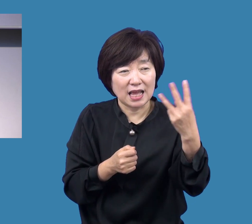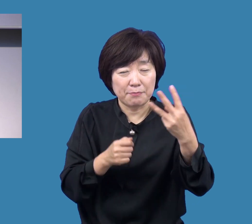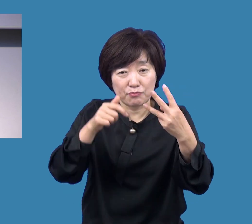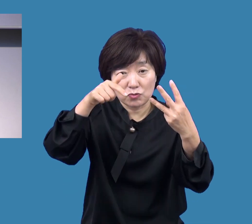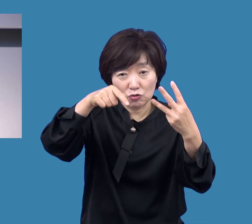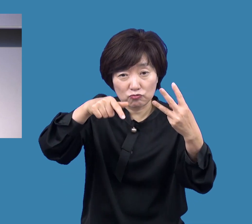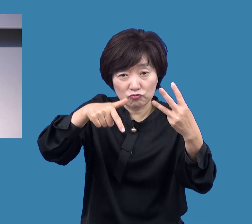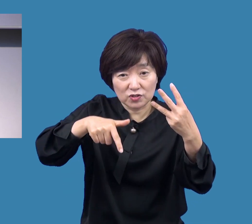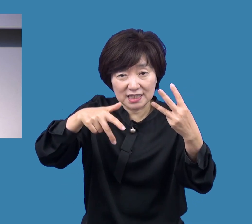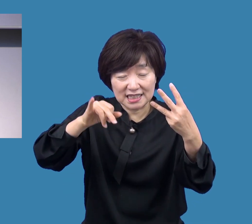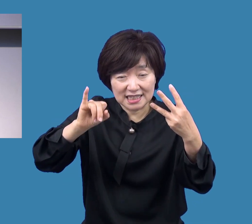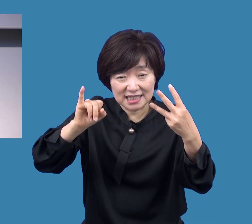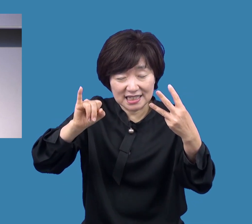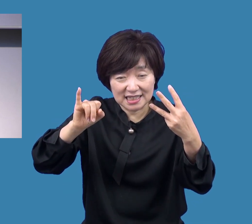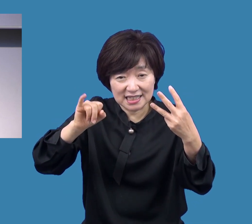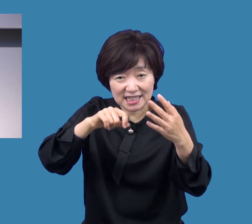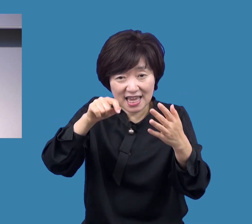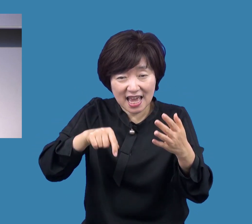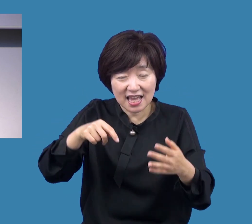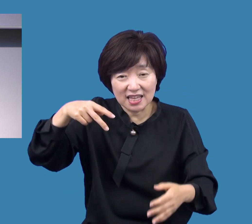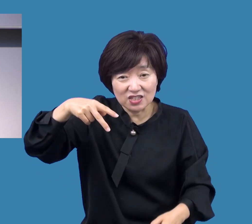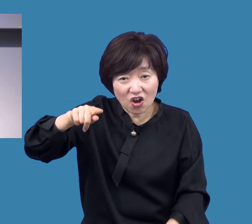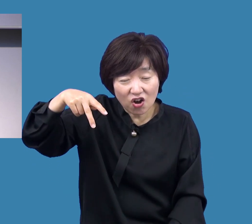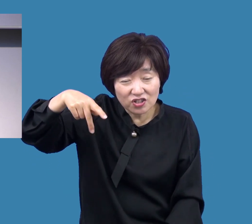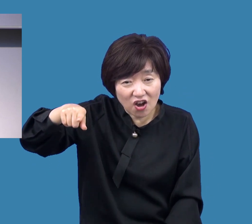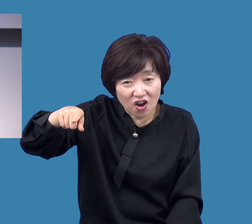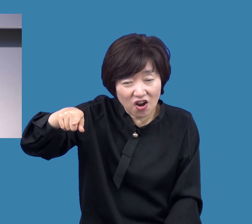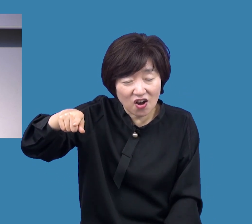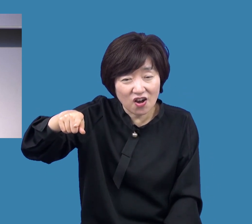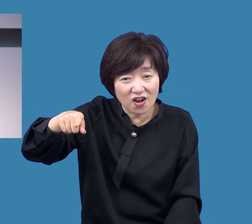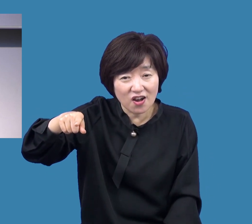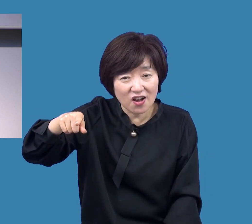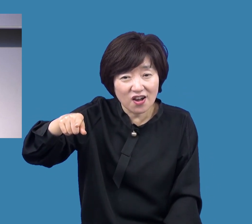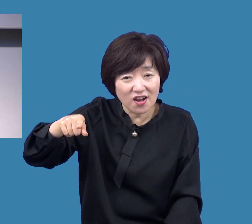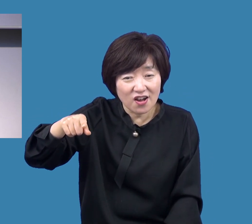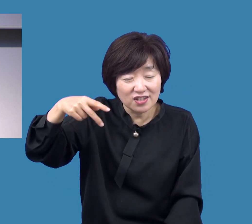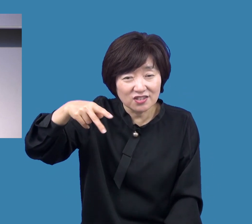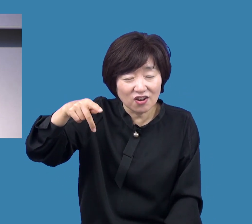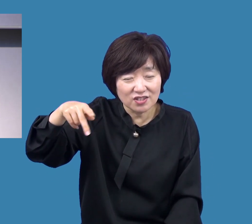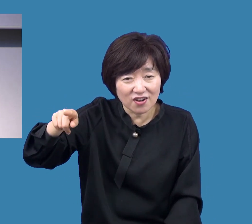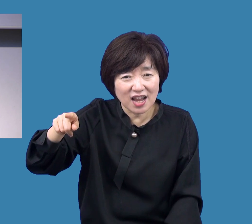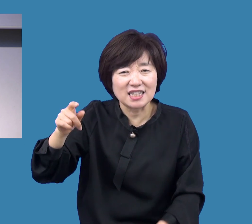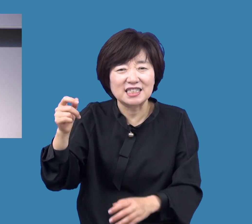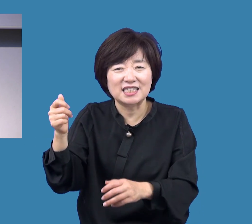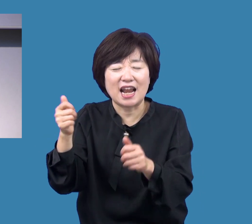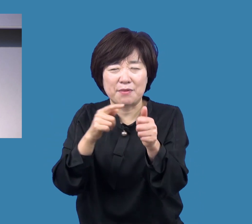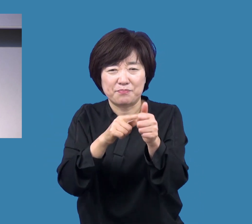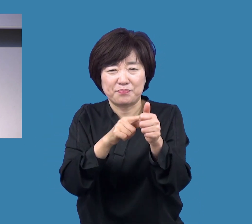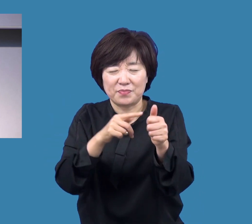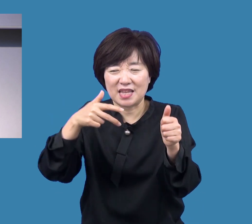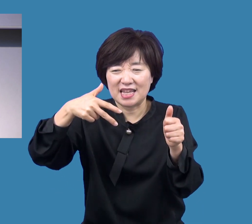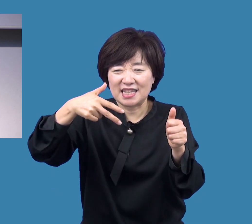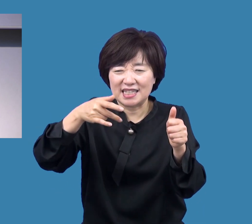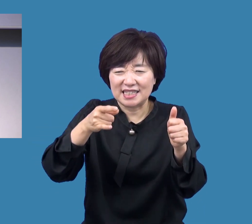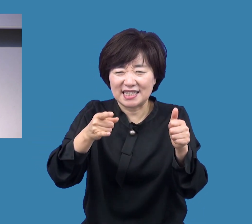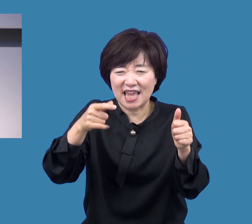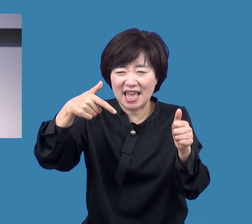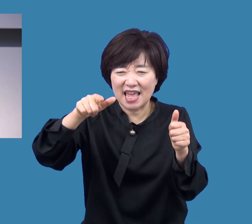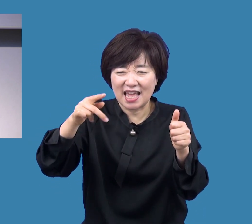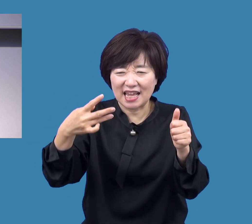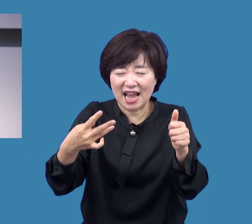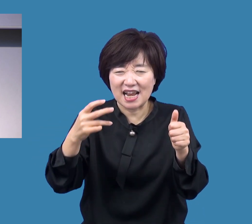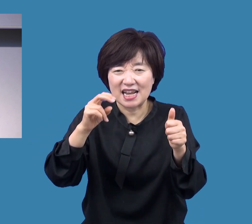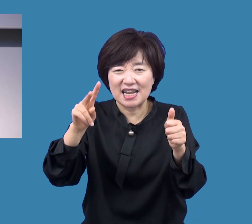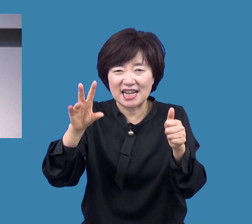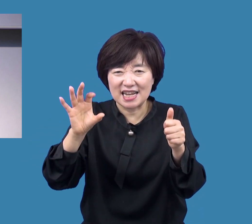보면요 서서라고 하는 인물이 등장합니다. 혹시 아시나 모르겠는데 유명한 인물은 아니에요. 서서라고 하는 인물이 제갈량에 거의